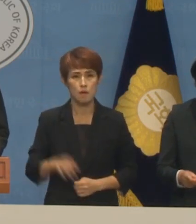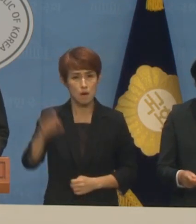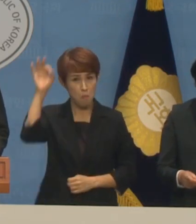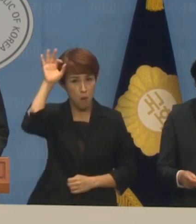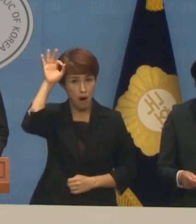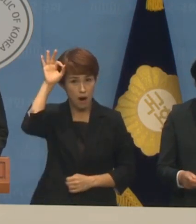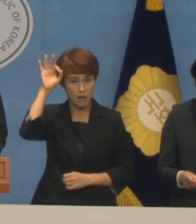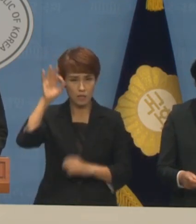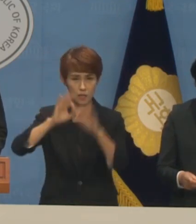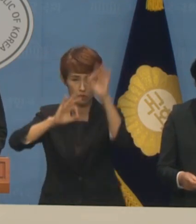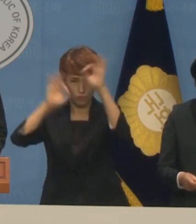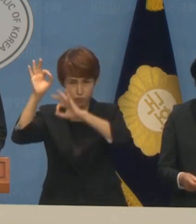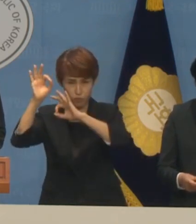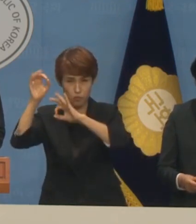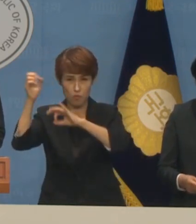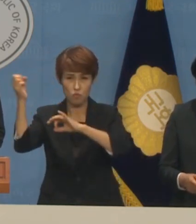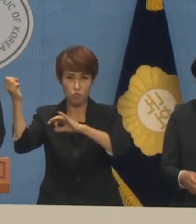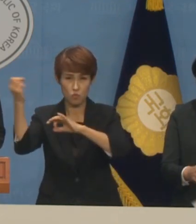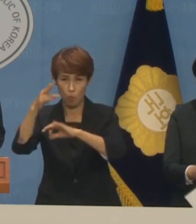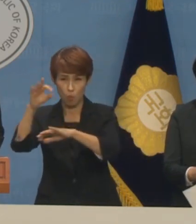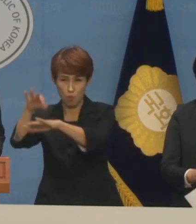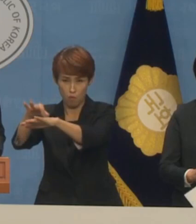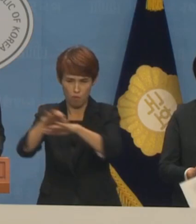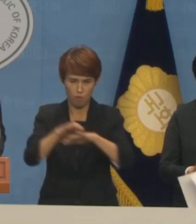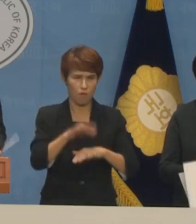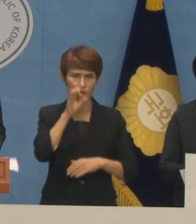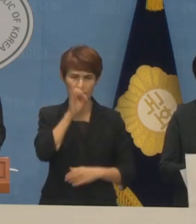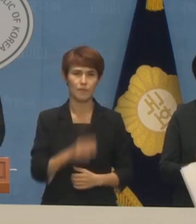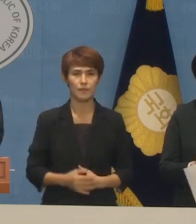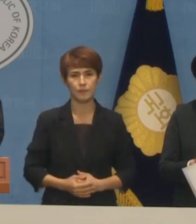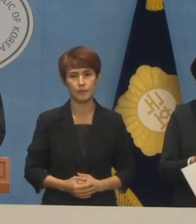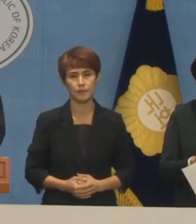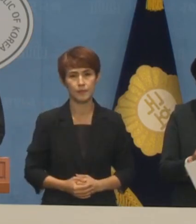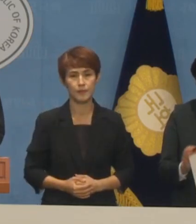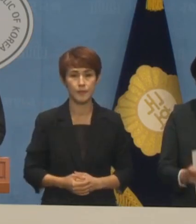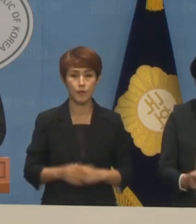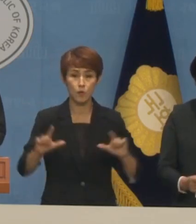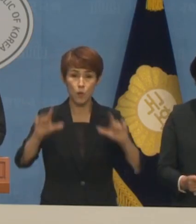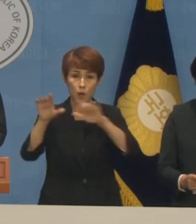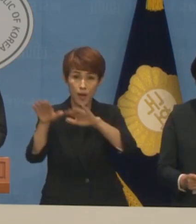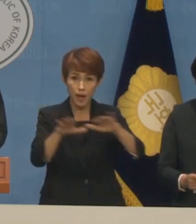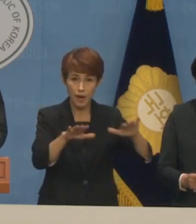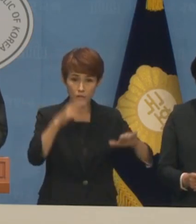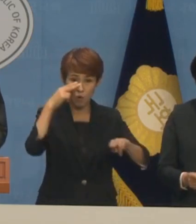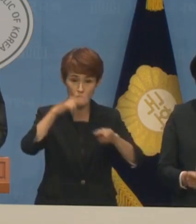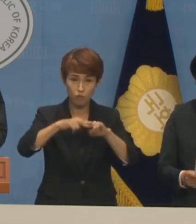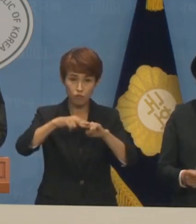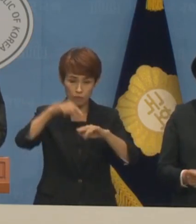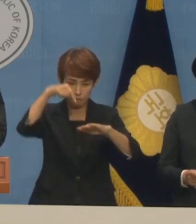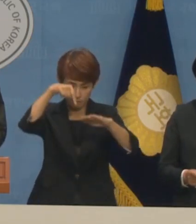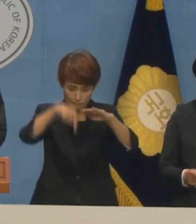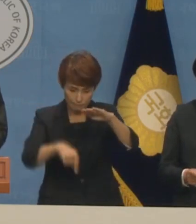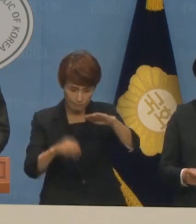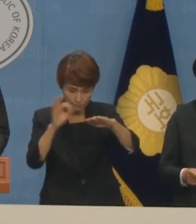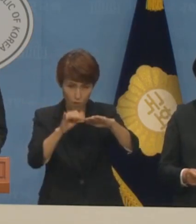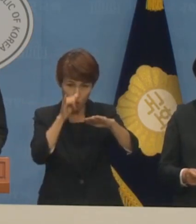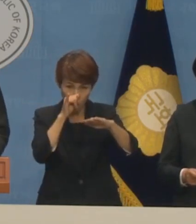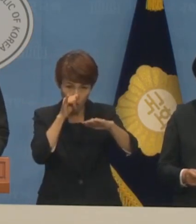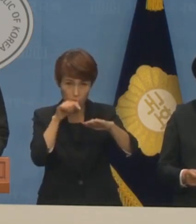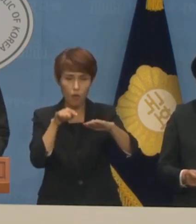실수를 되풀이해서는 안 됩니다. 이번 동해 석유가스 역시 시추 과정에서부터 발생할 수